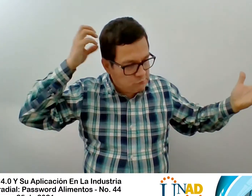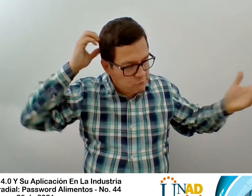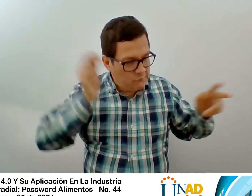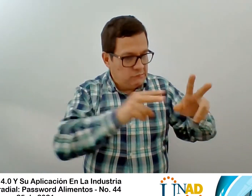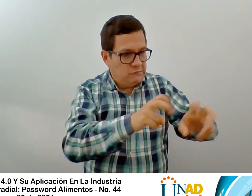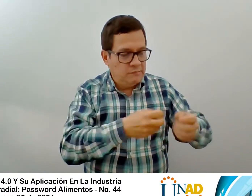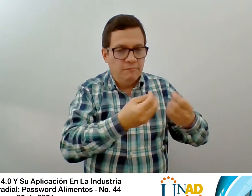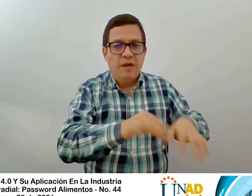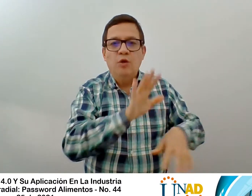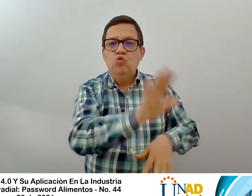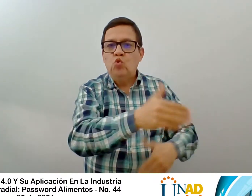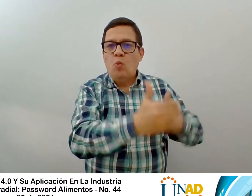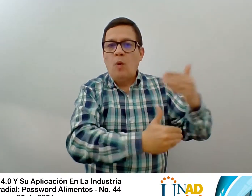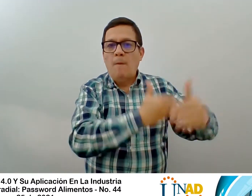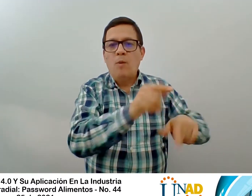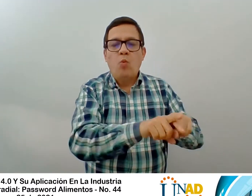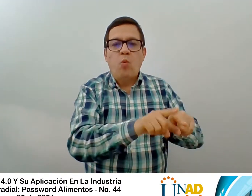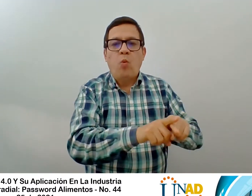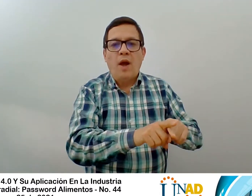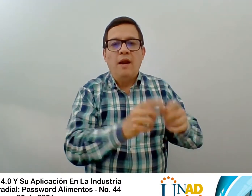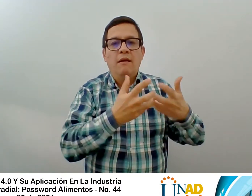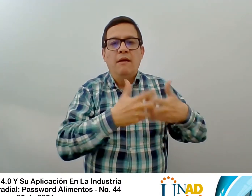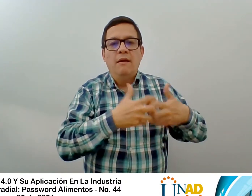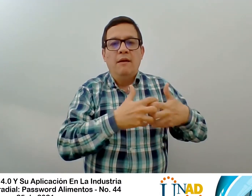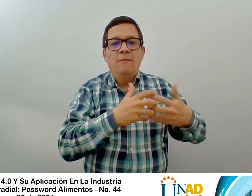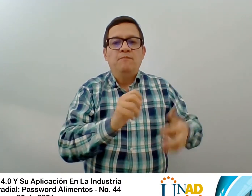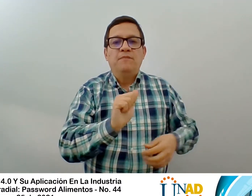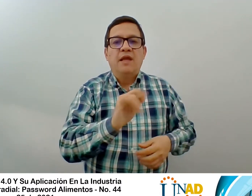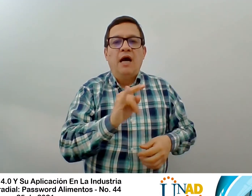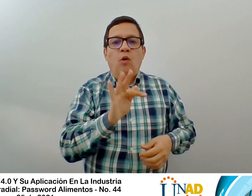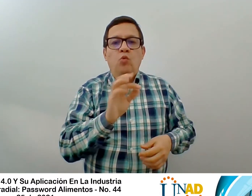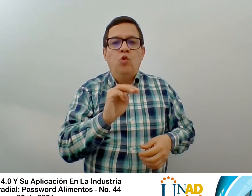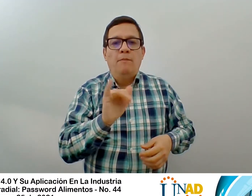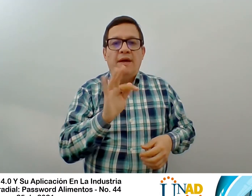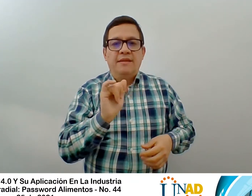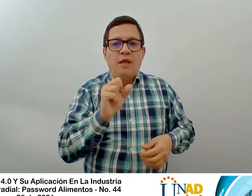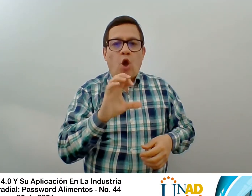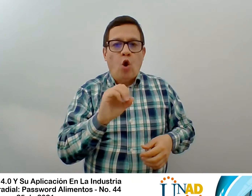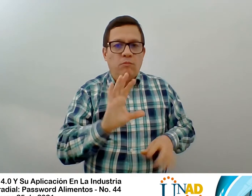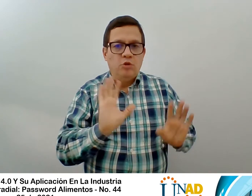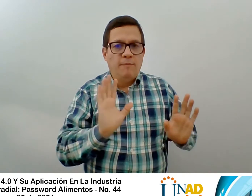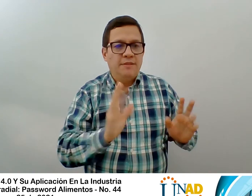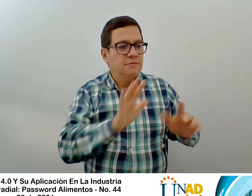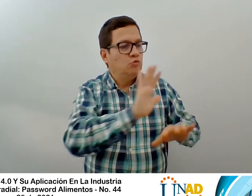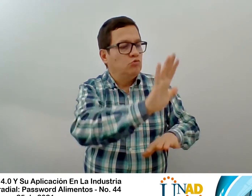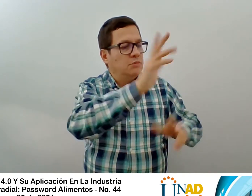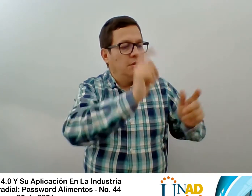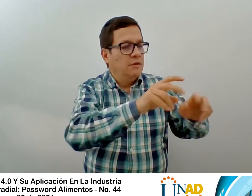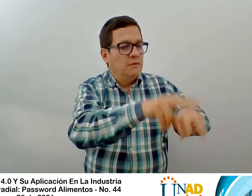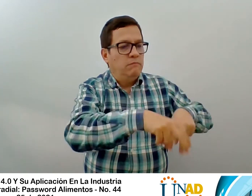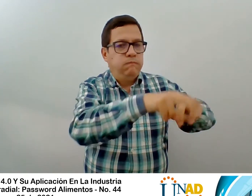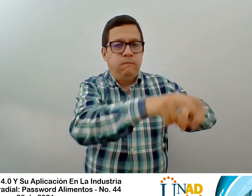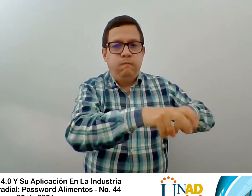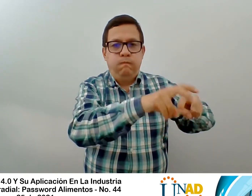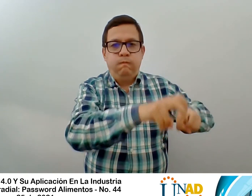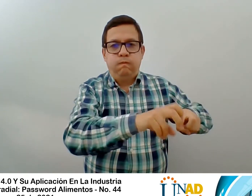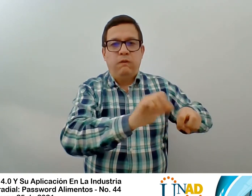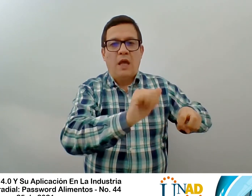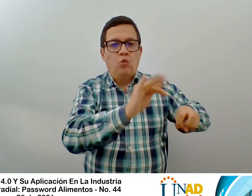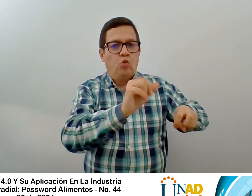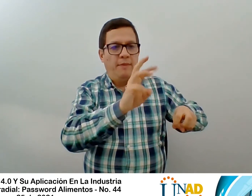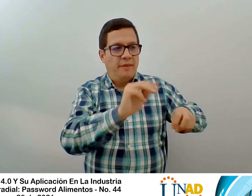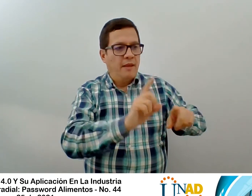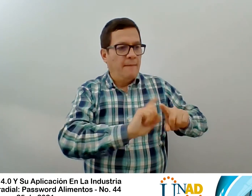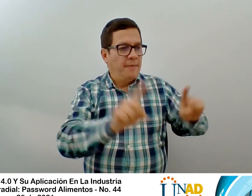y el proceso, digamos, de análisis de ella es muy mecanizado. La industria 4.0 podría brindarnos sensores de